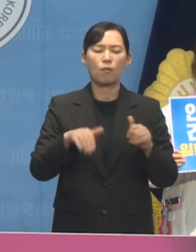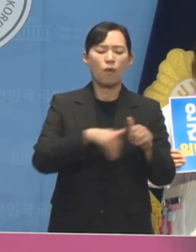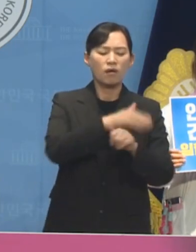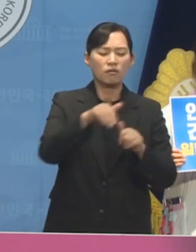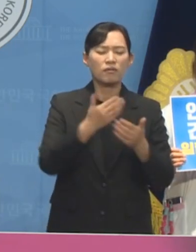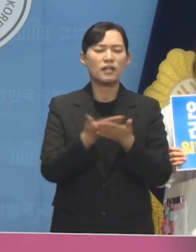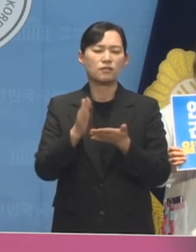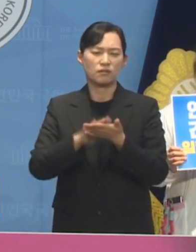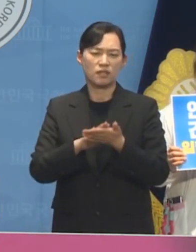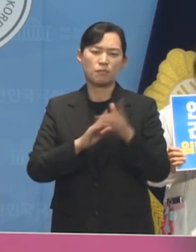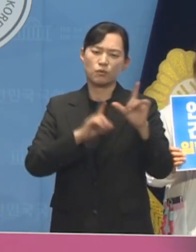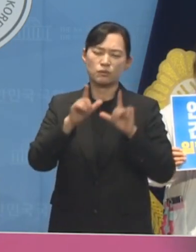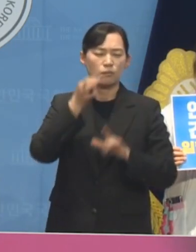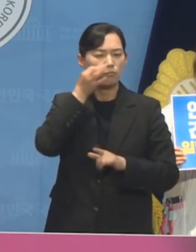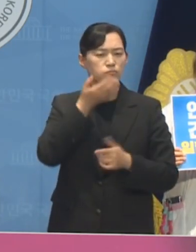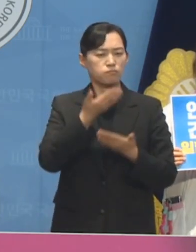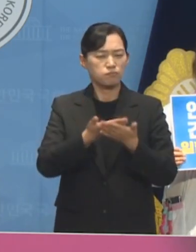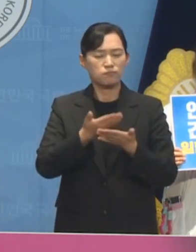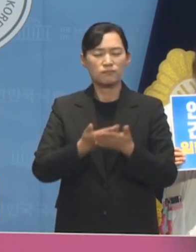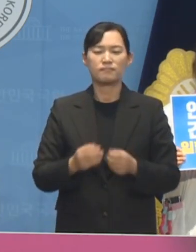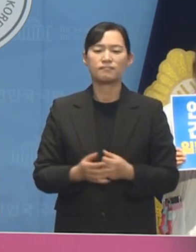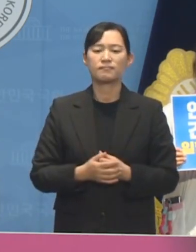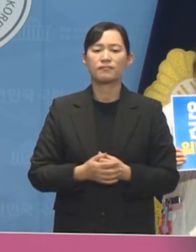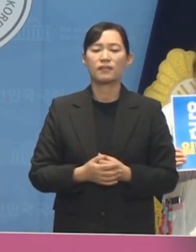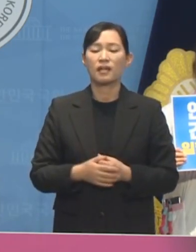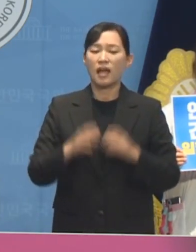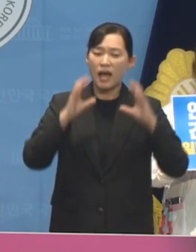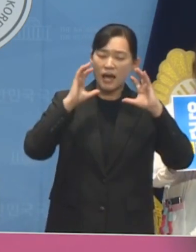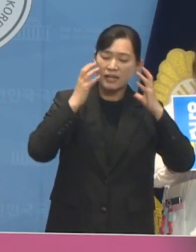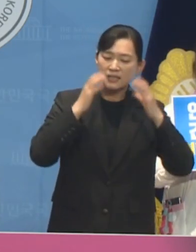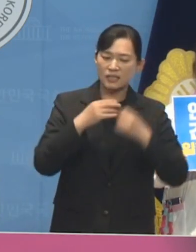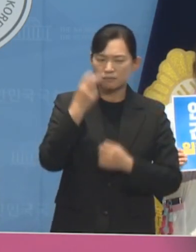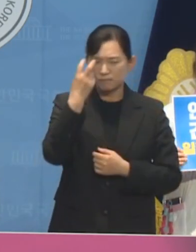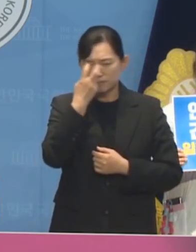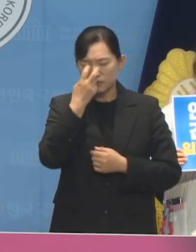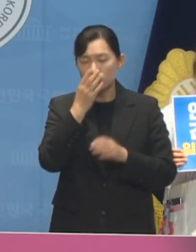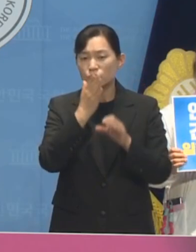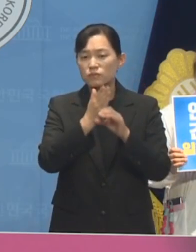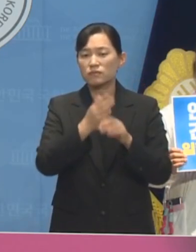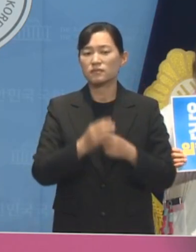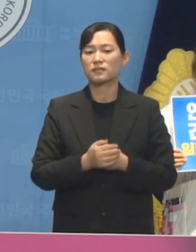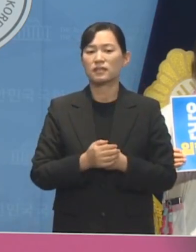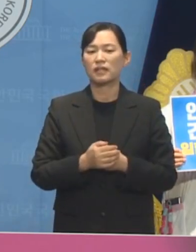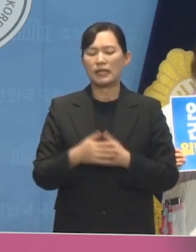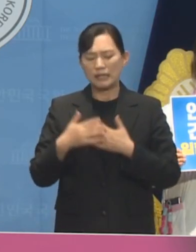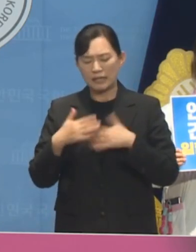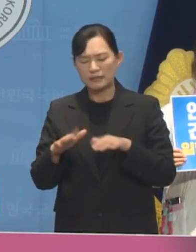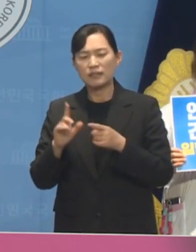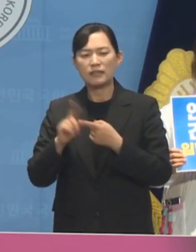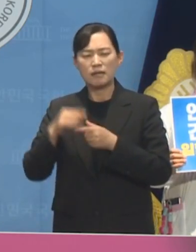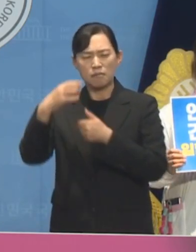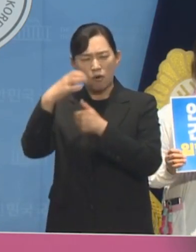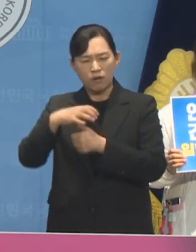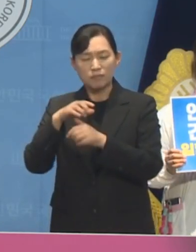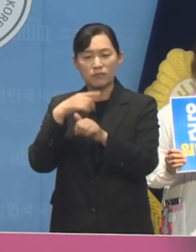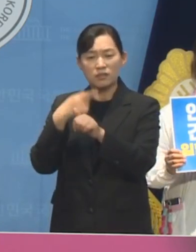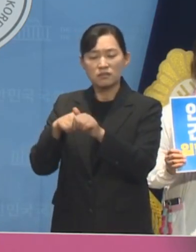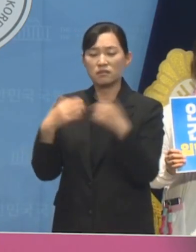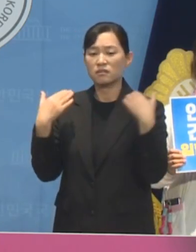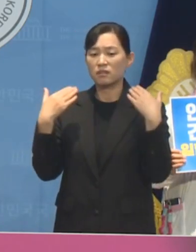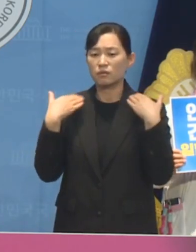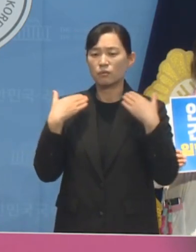개선의 모습을 보여주십시오. 아이들이 지켜보고 있습니다. 약자에 대한 억압을 가르치는